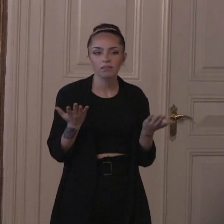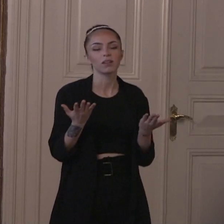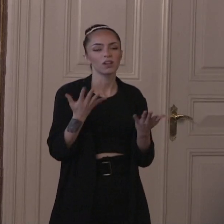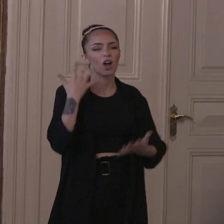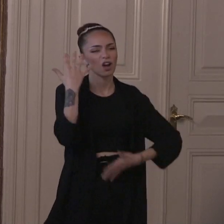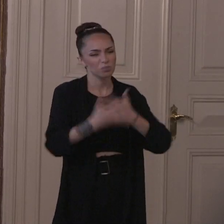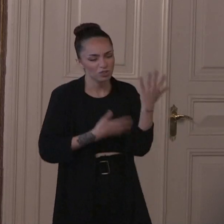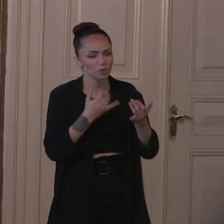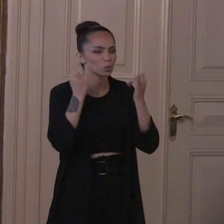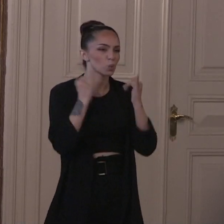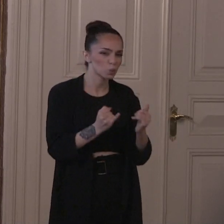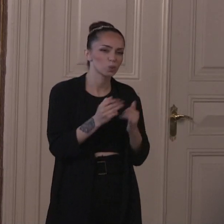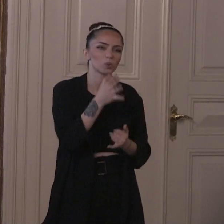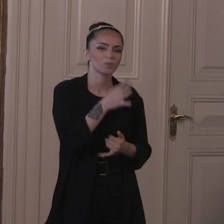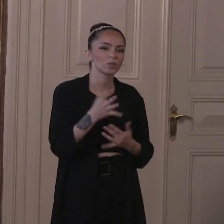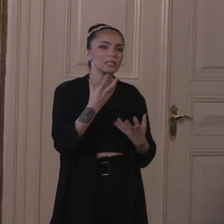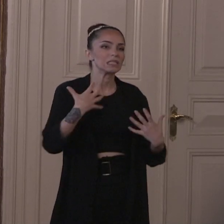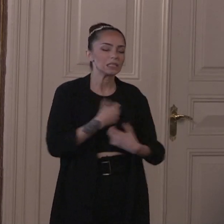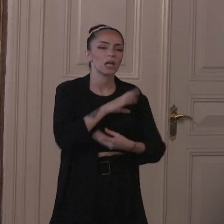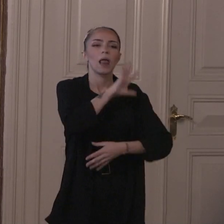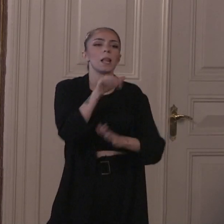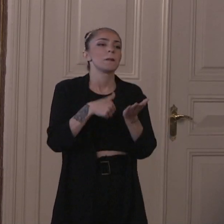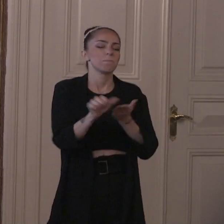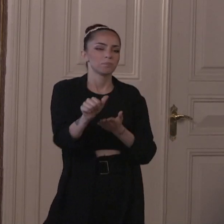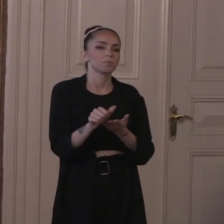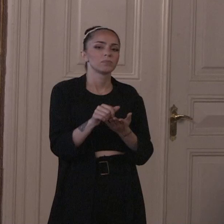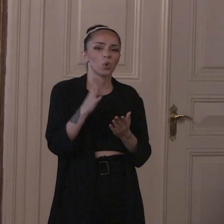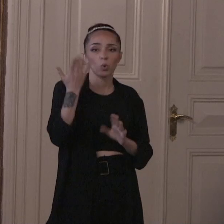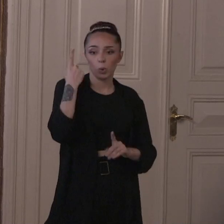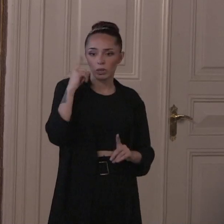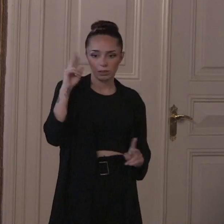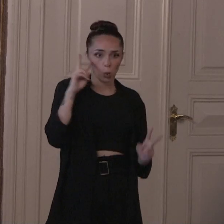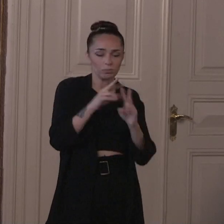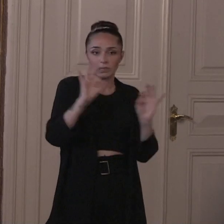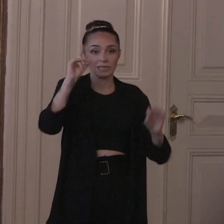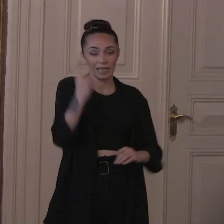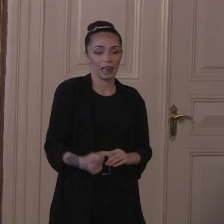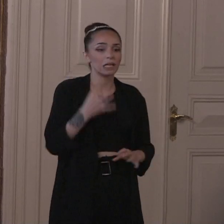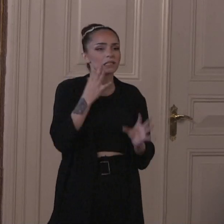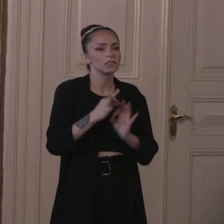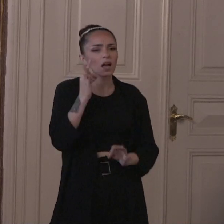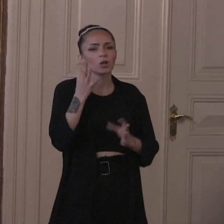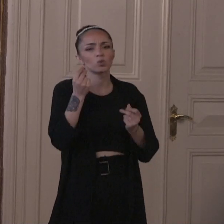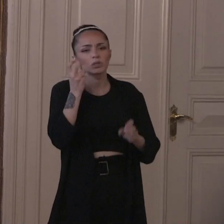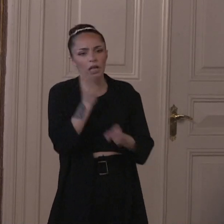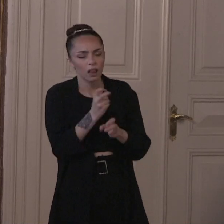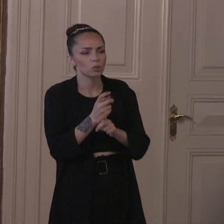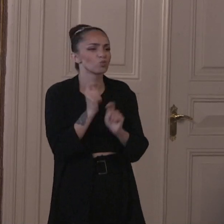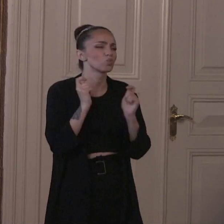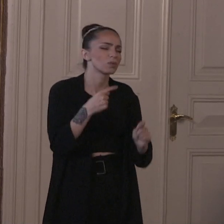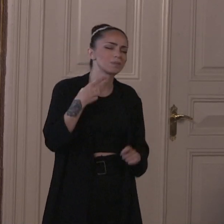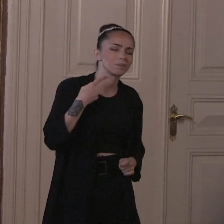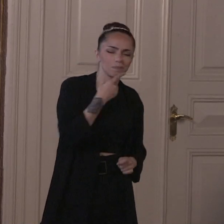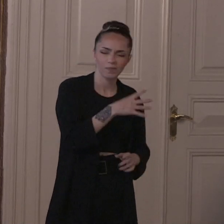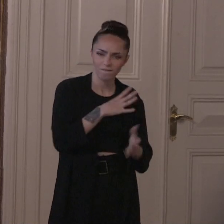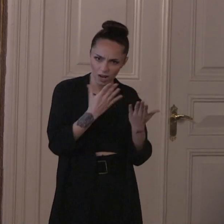ve birbirleriyle bağlantılı krizlerin tümü, benzeri görülmemiş nitelikte insani zorluklar ve tehditler oluşturuyor. Çoğu